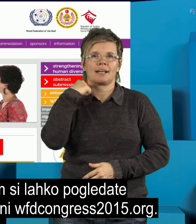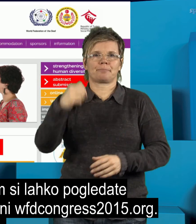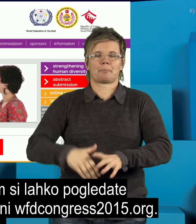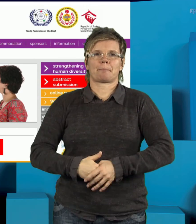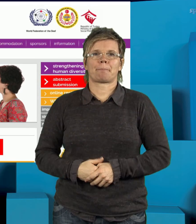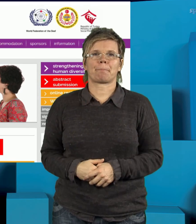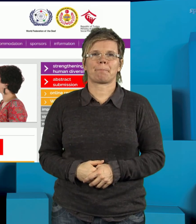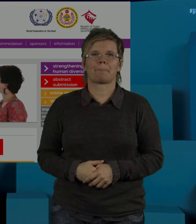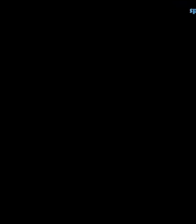www.fdkongres2015.org.